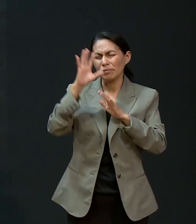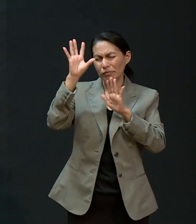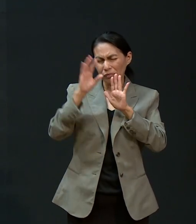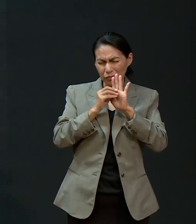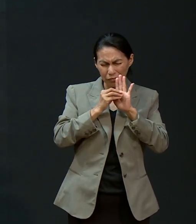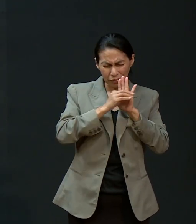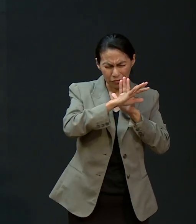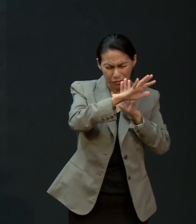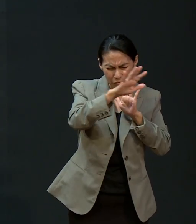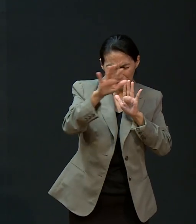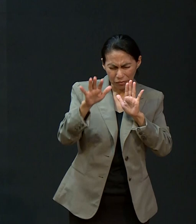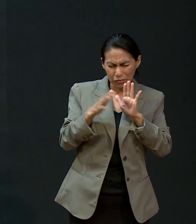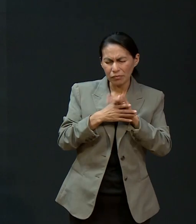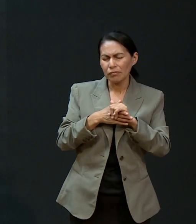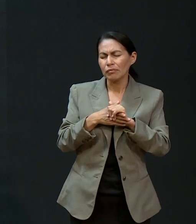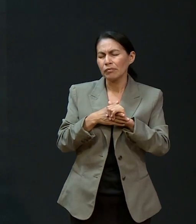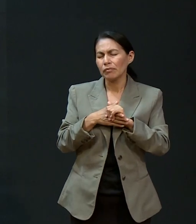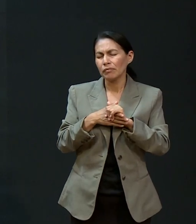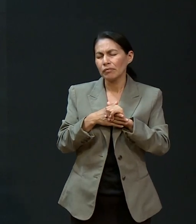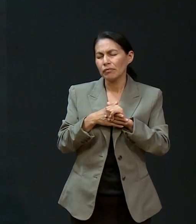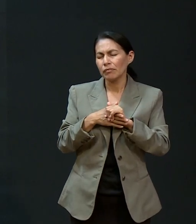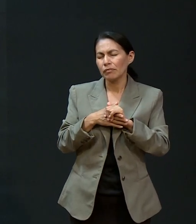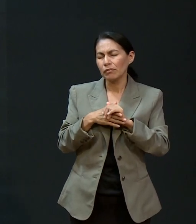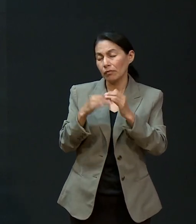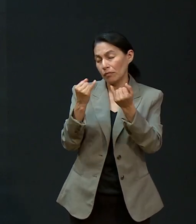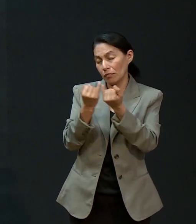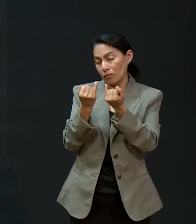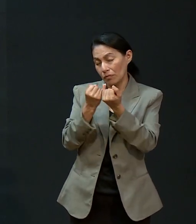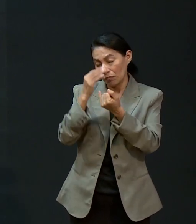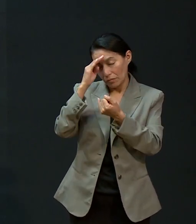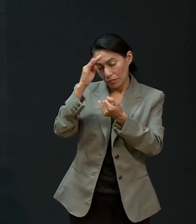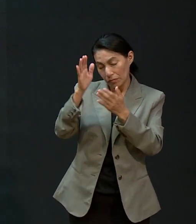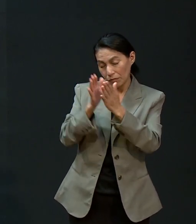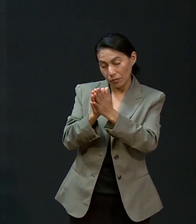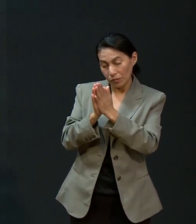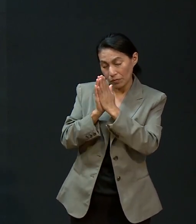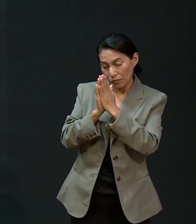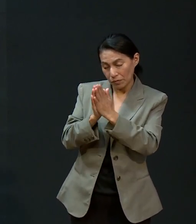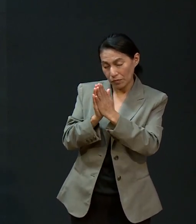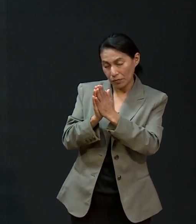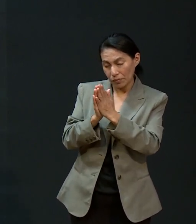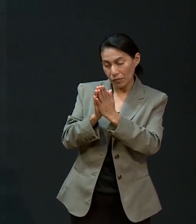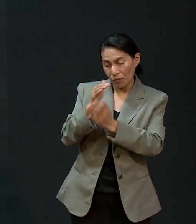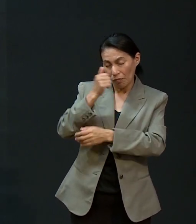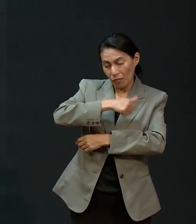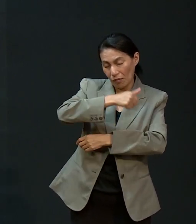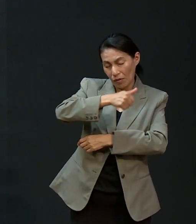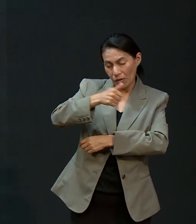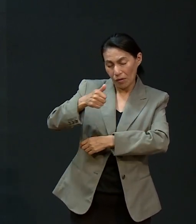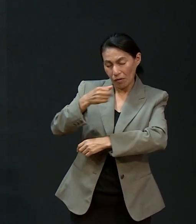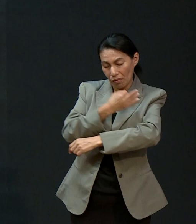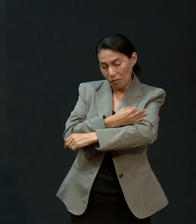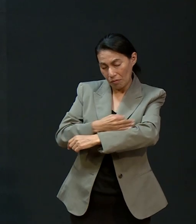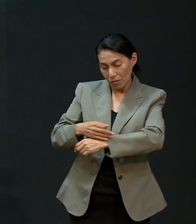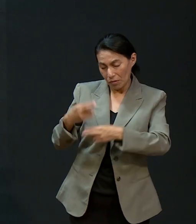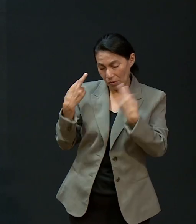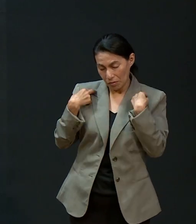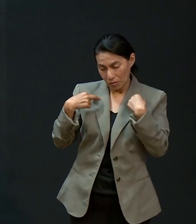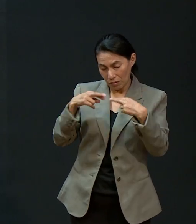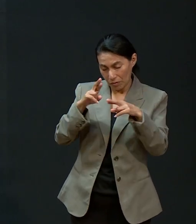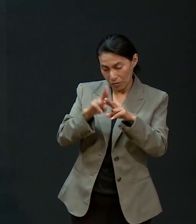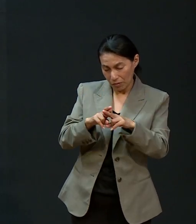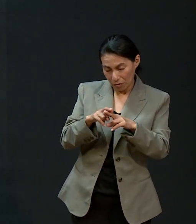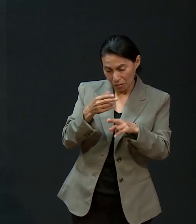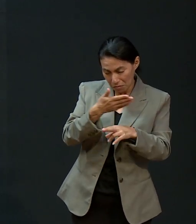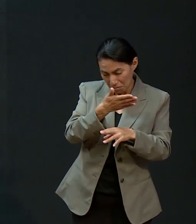ellos para que ellos vean el reflejo tuyo. También, Señor, te pedimos que bendigas